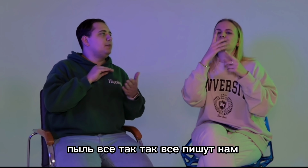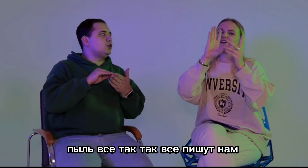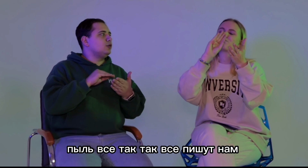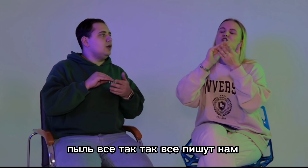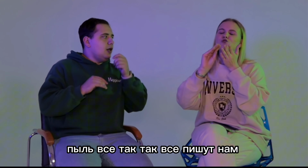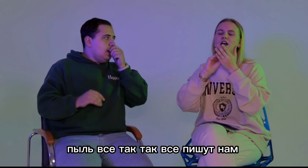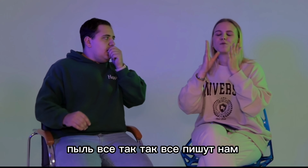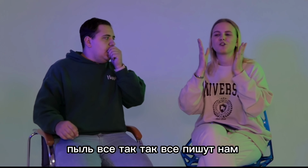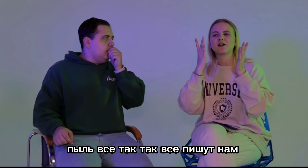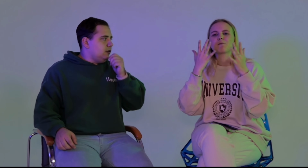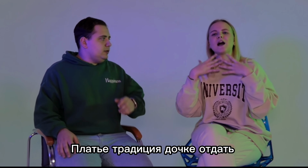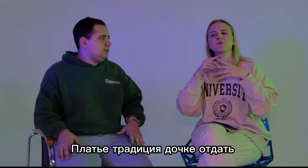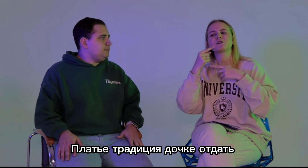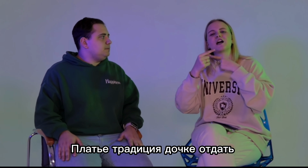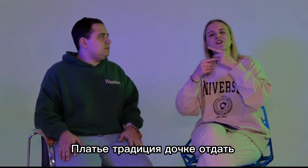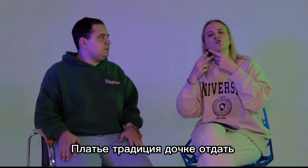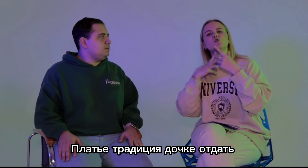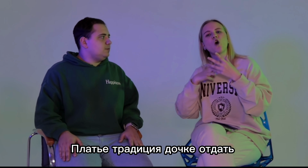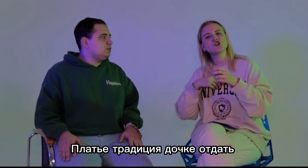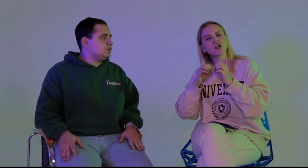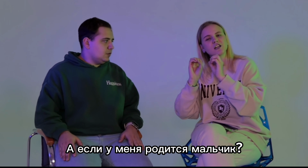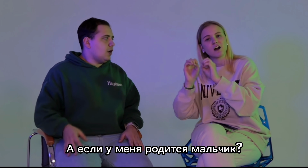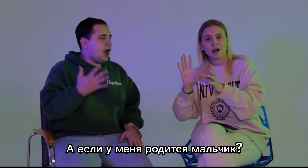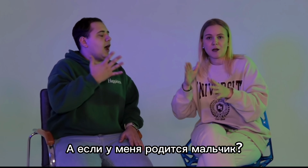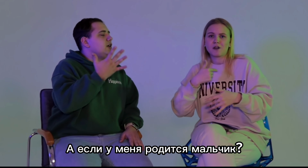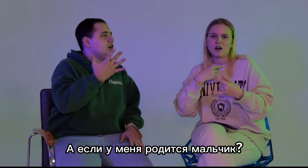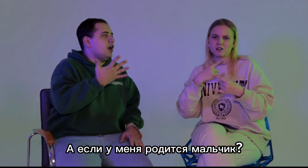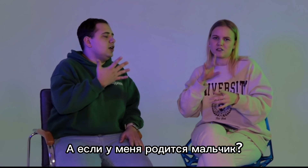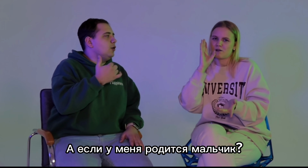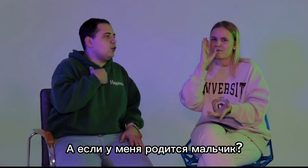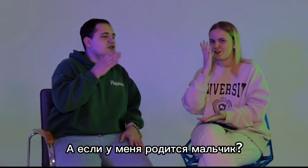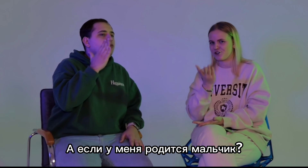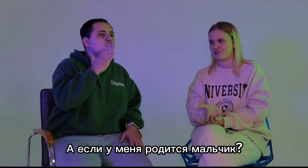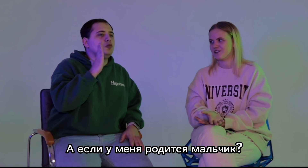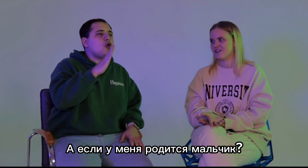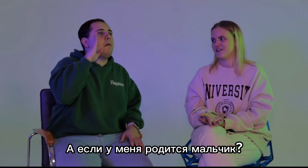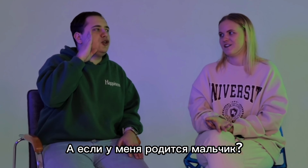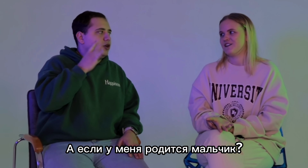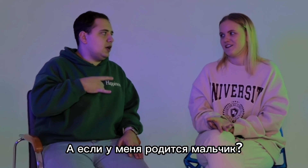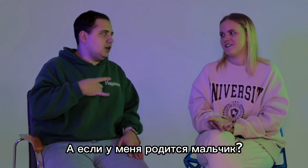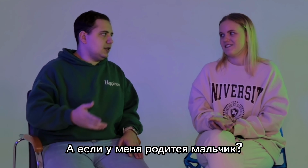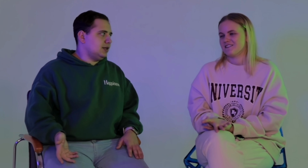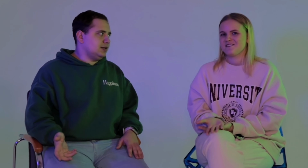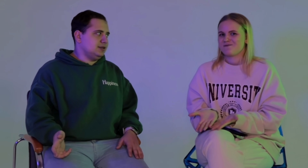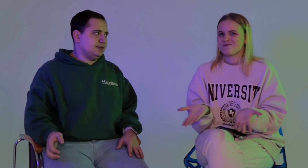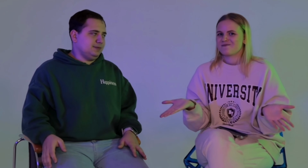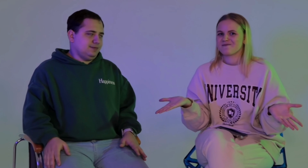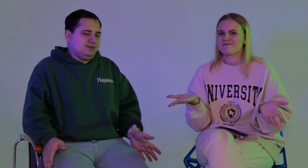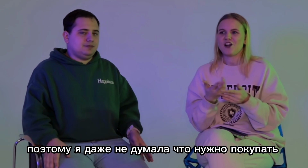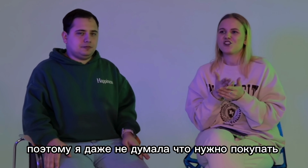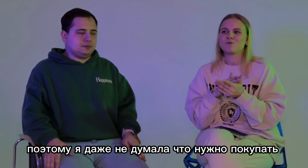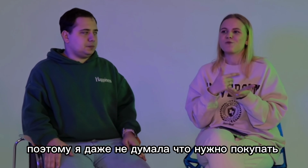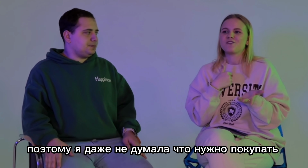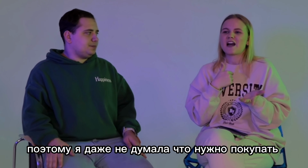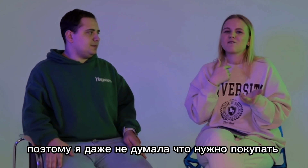Все пишут, например, платье по традиции, дочка, да, а если у нас в будущем только мальчики родятся? Поэтому я